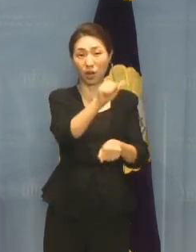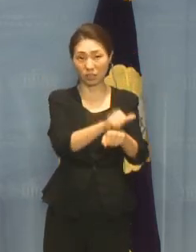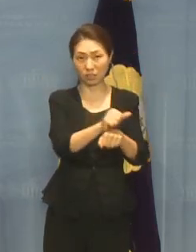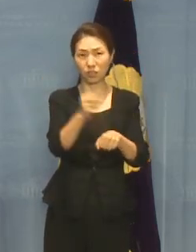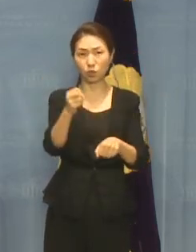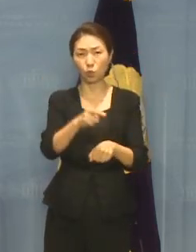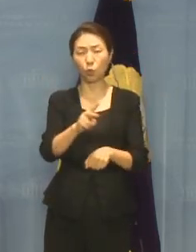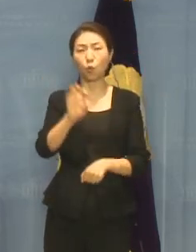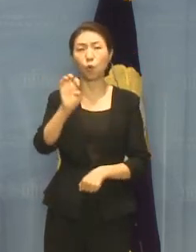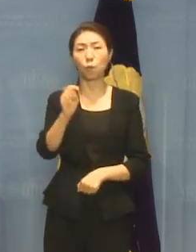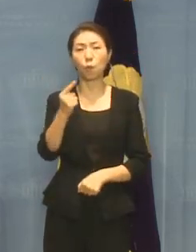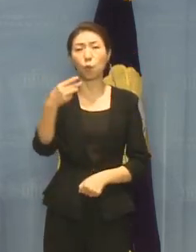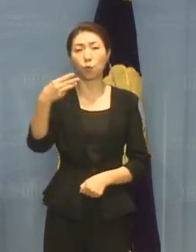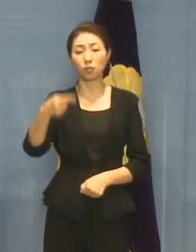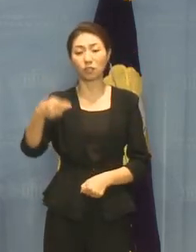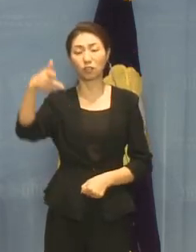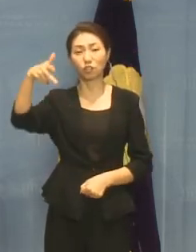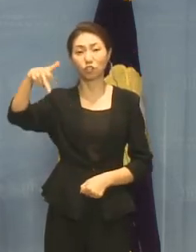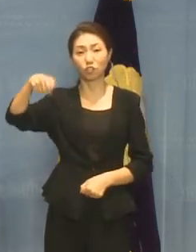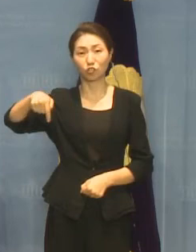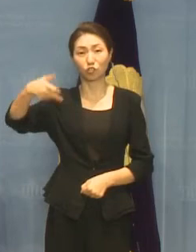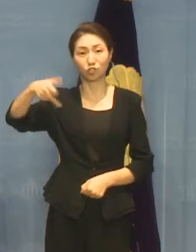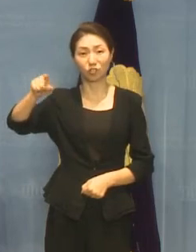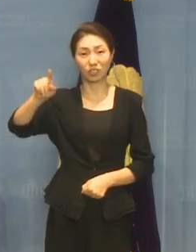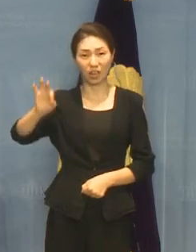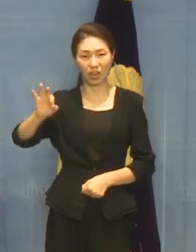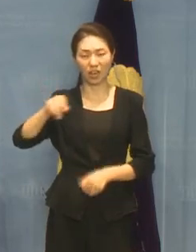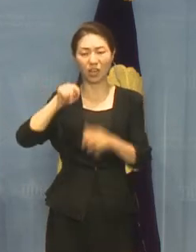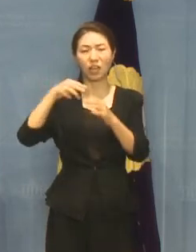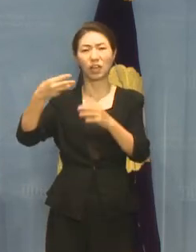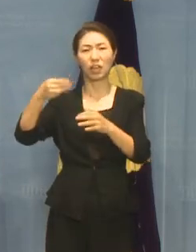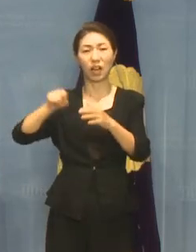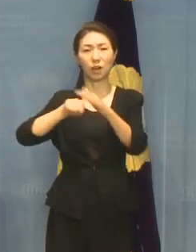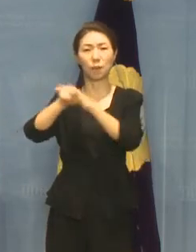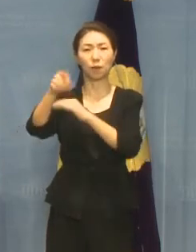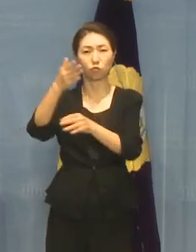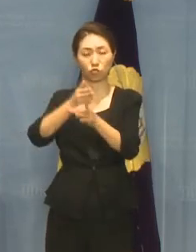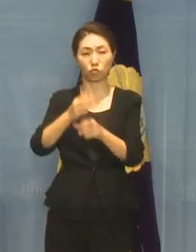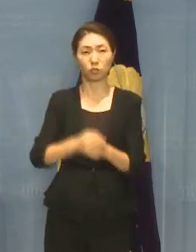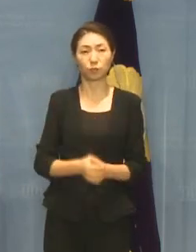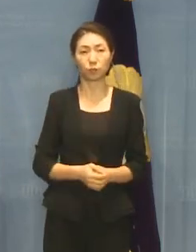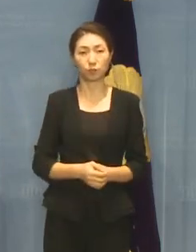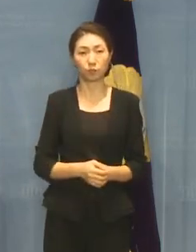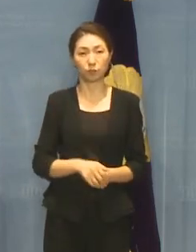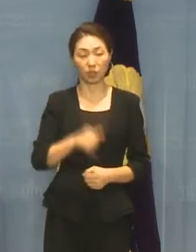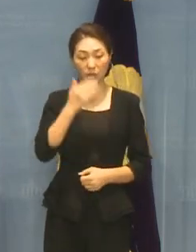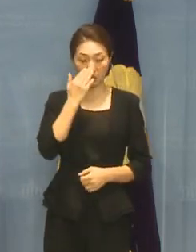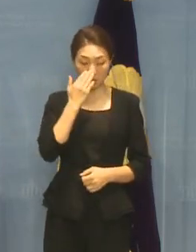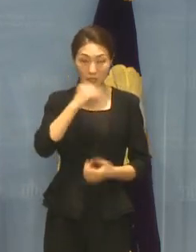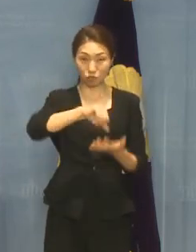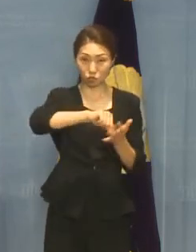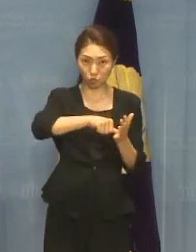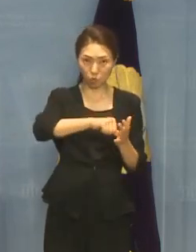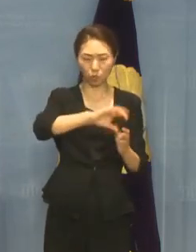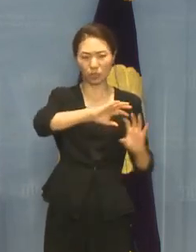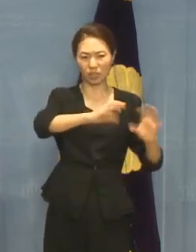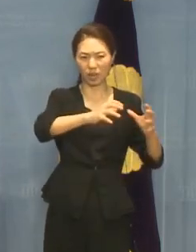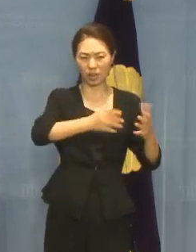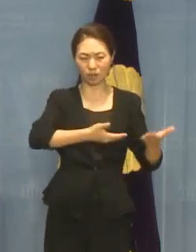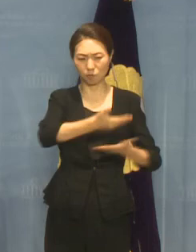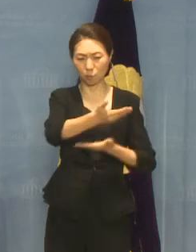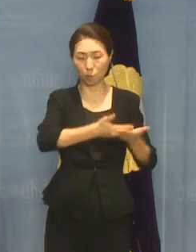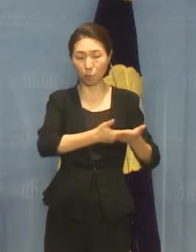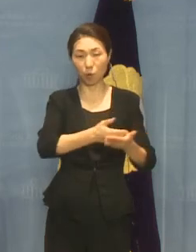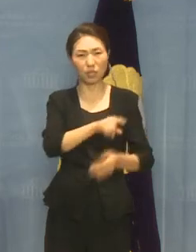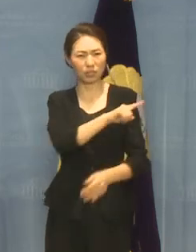김 의장님은 폴란드 하은 의장과의 면담을 통해 중동부 유럽 국가 중 우리나라의 최대 교역국인